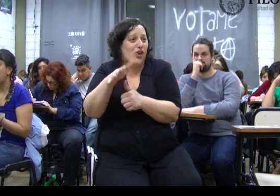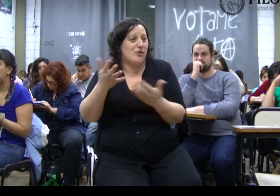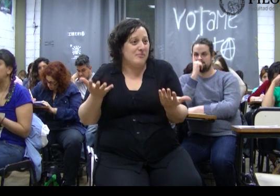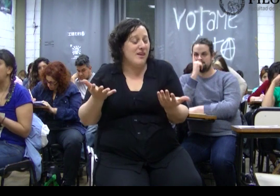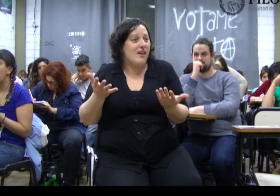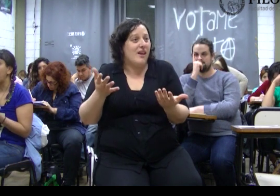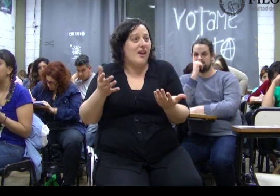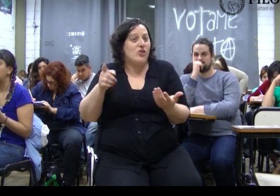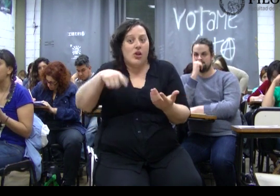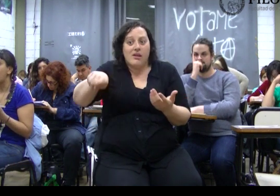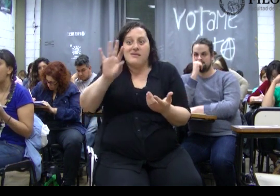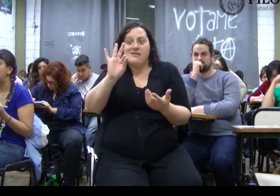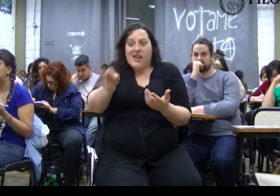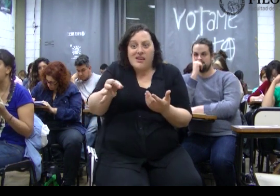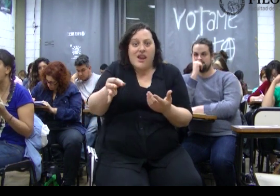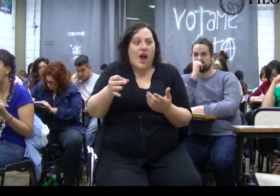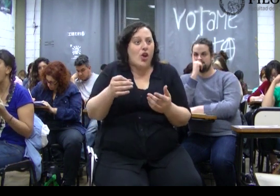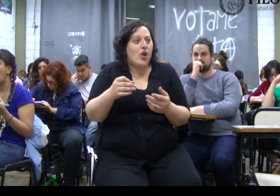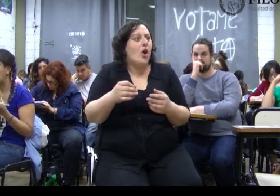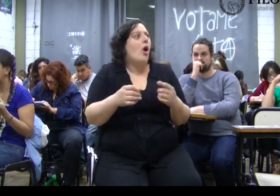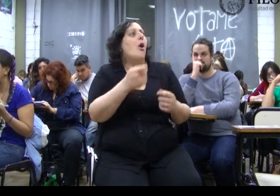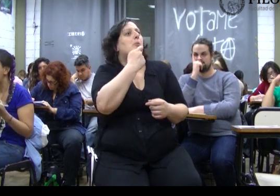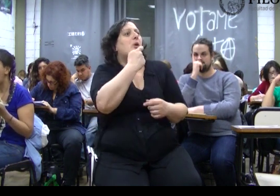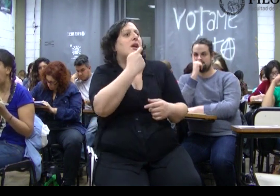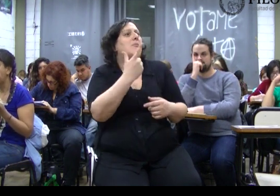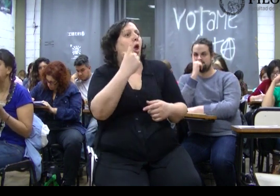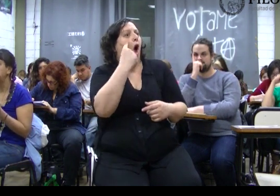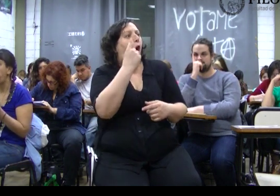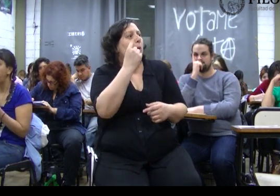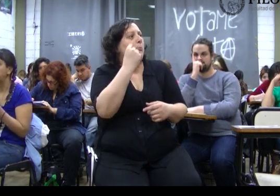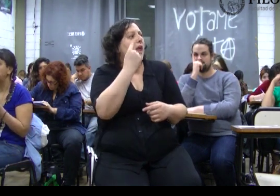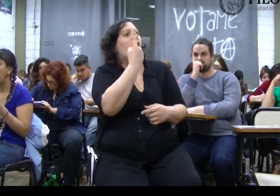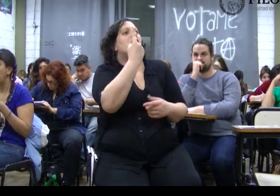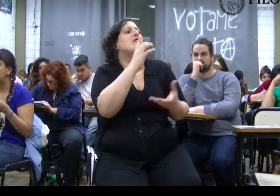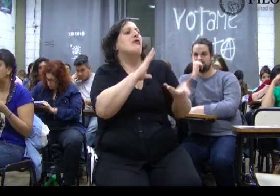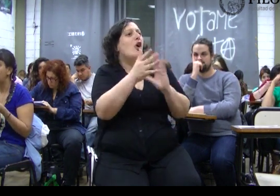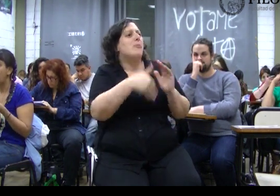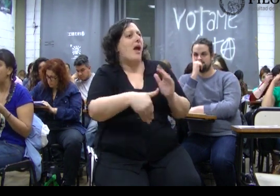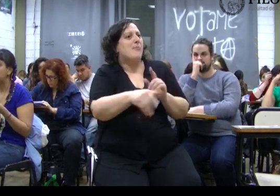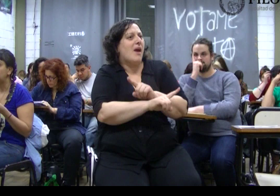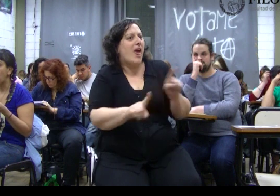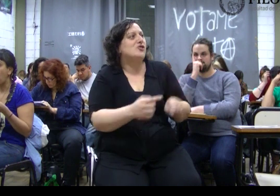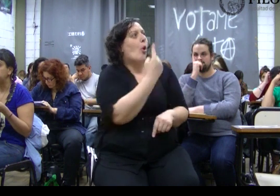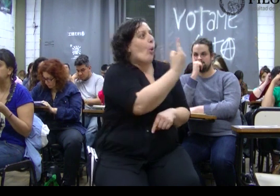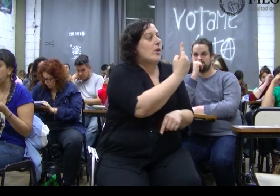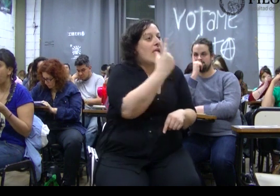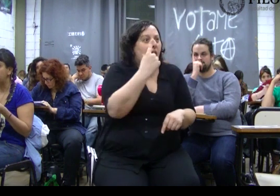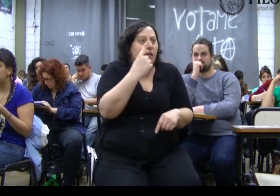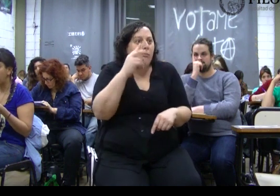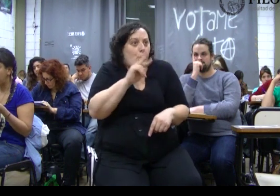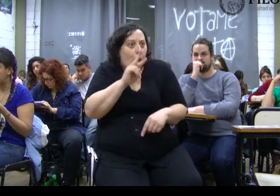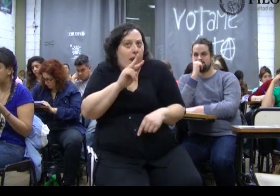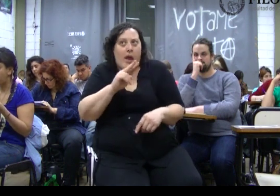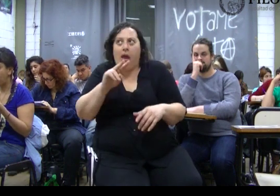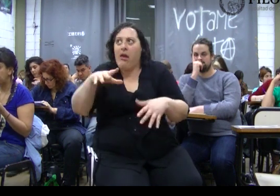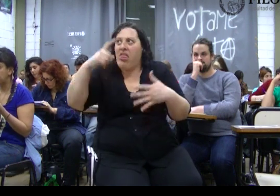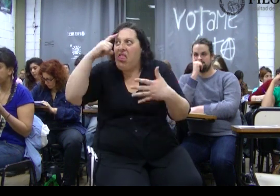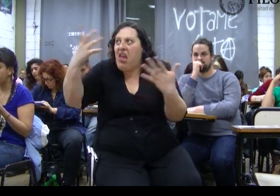10 métodos para las mujeres y uno para el varón. O dos. Y